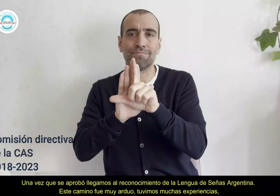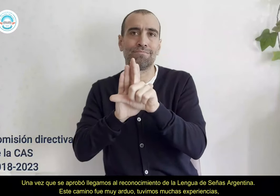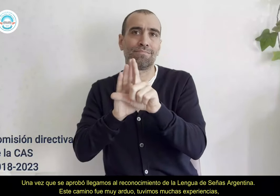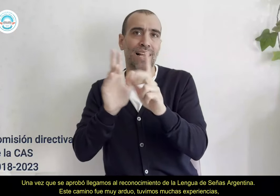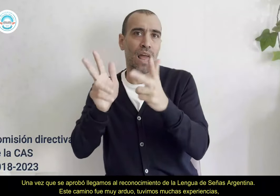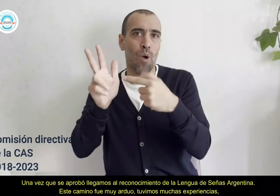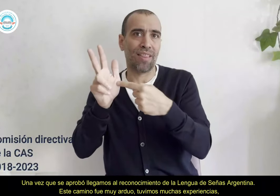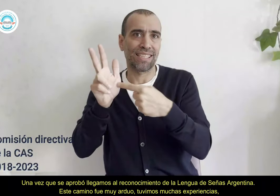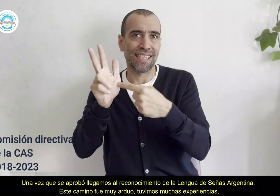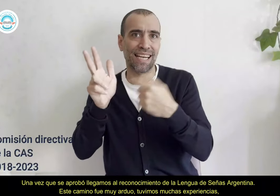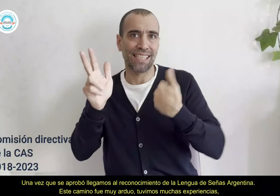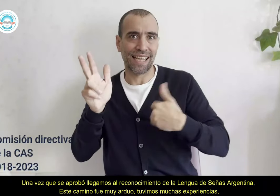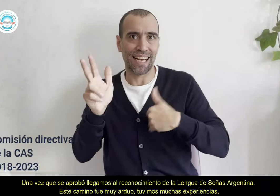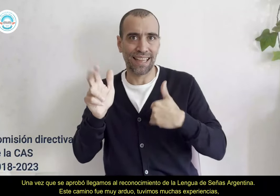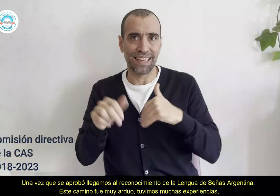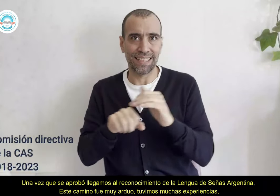señas argentina.